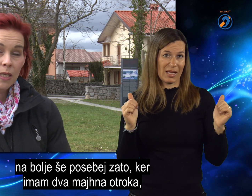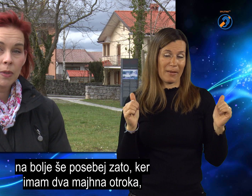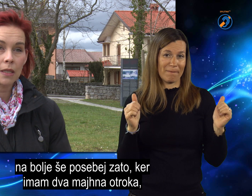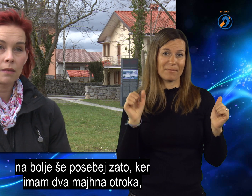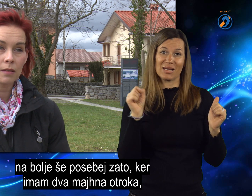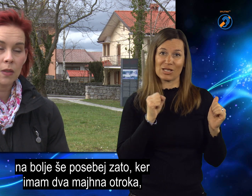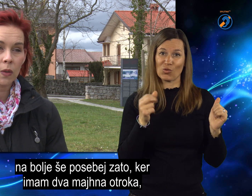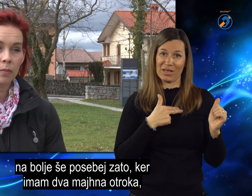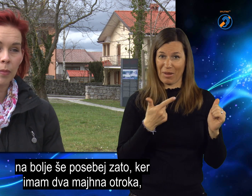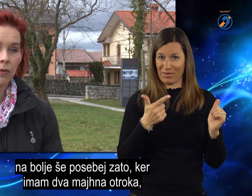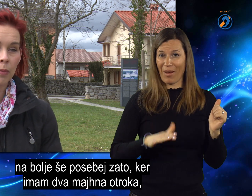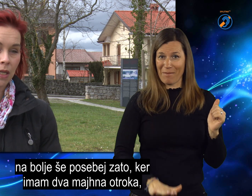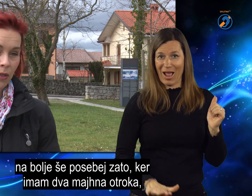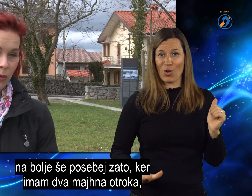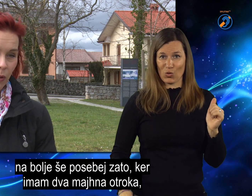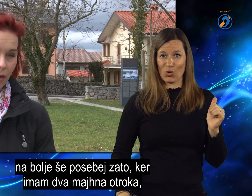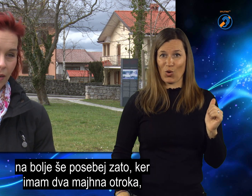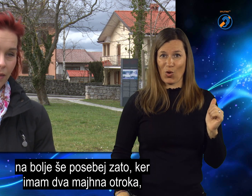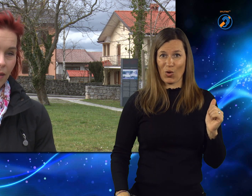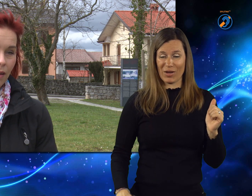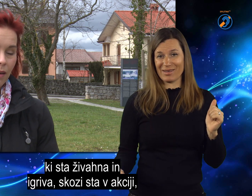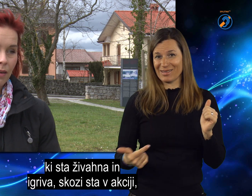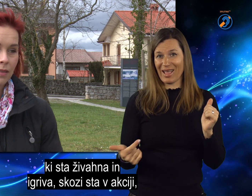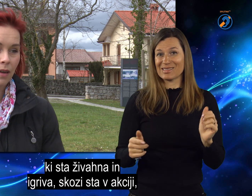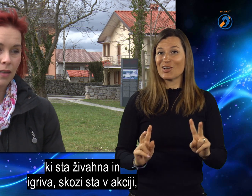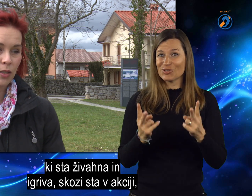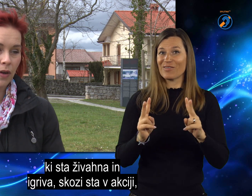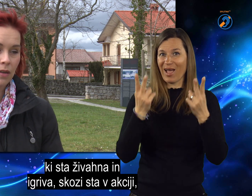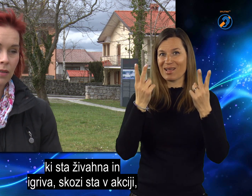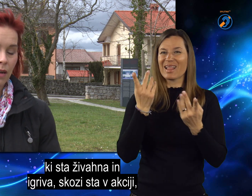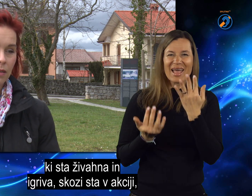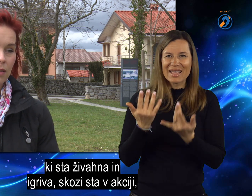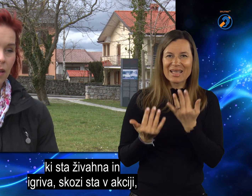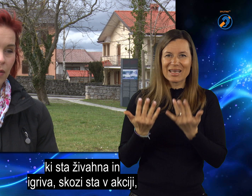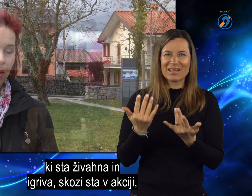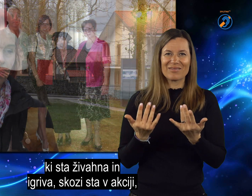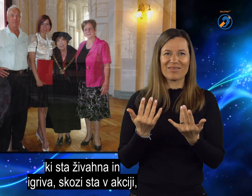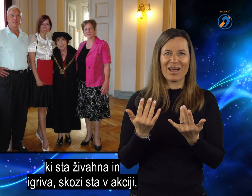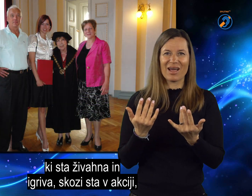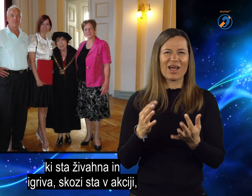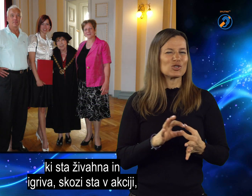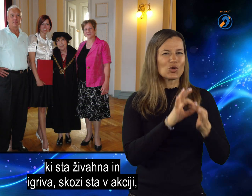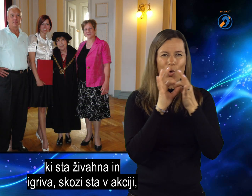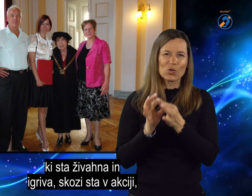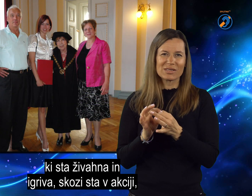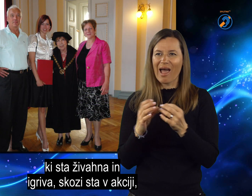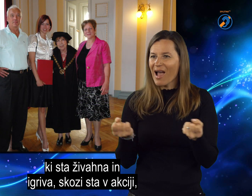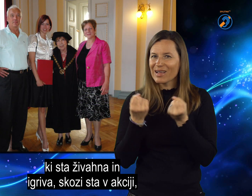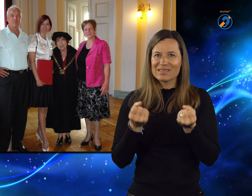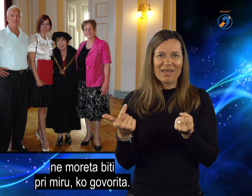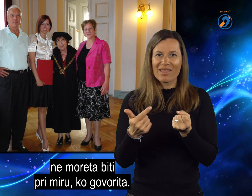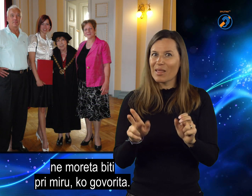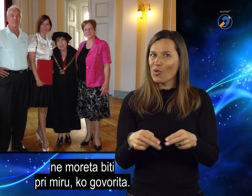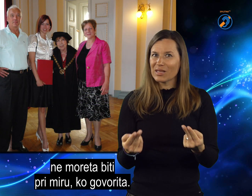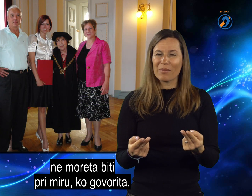Še posebej zato, ker imam dva majhna otroka, ki sta živahna in igriva skozi v